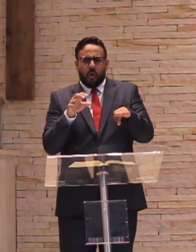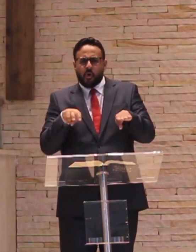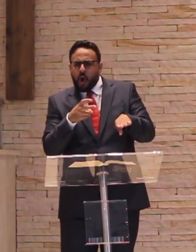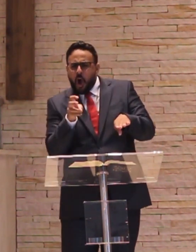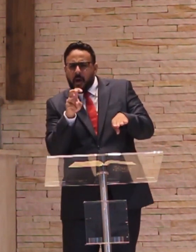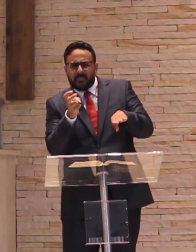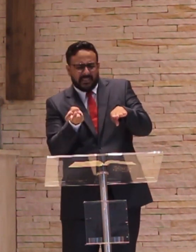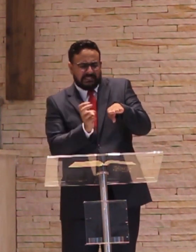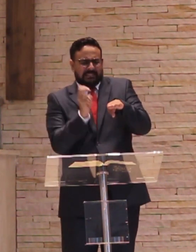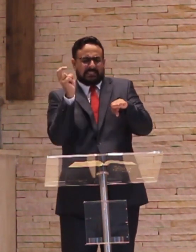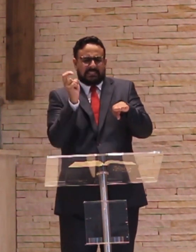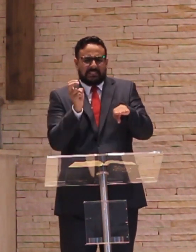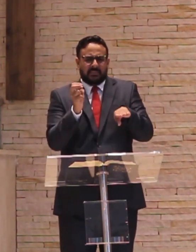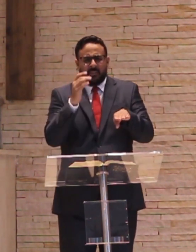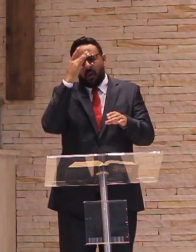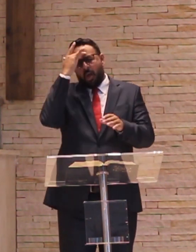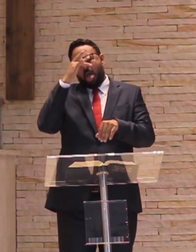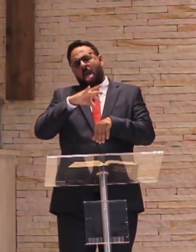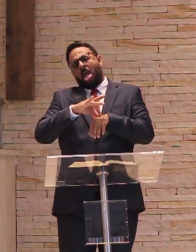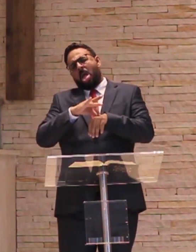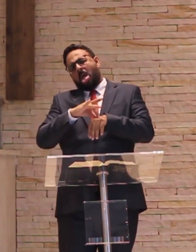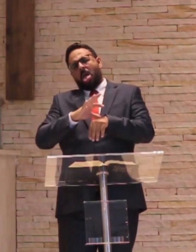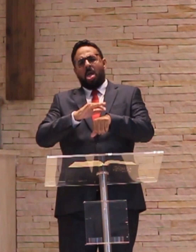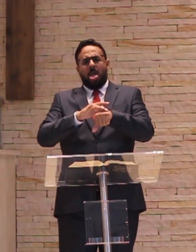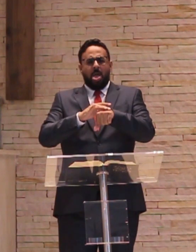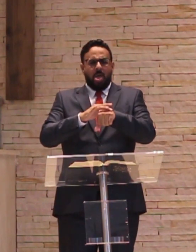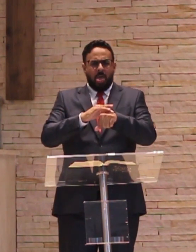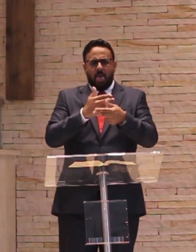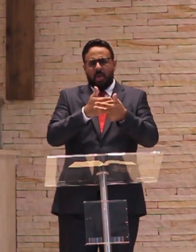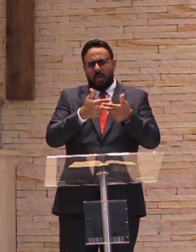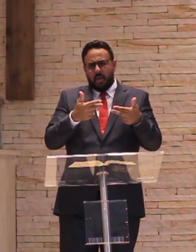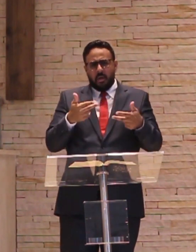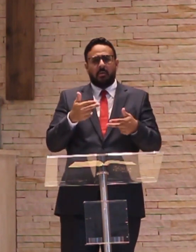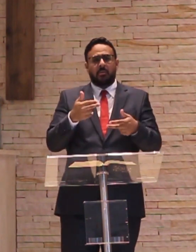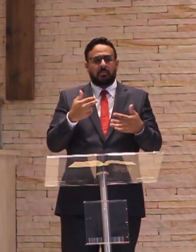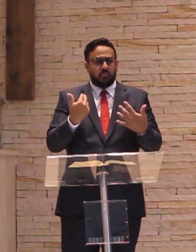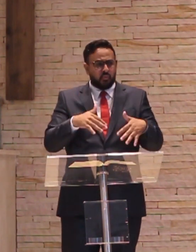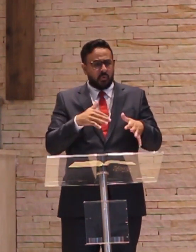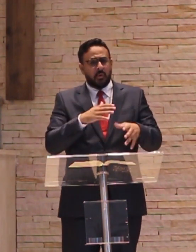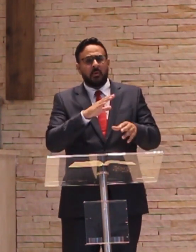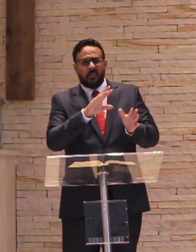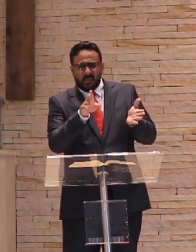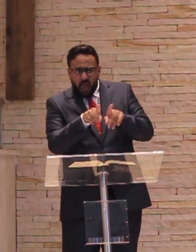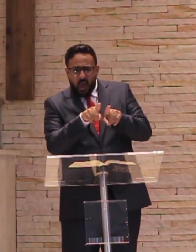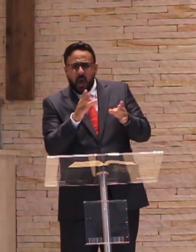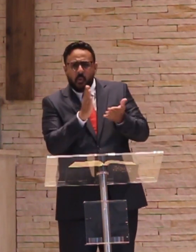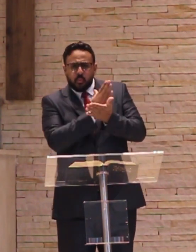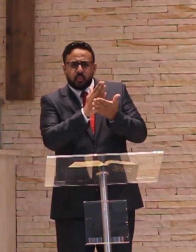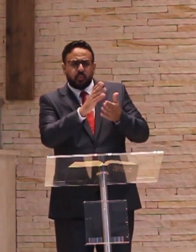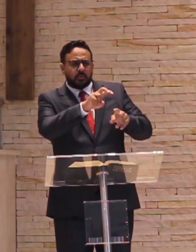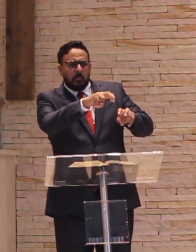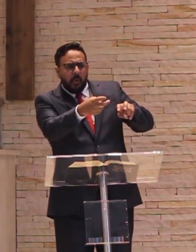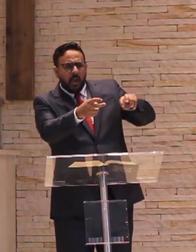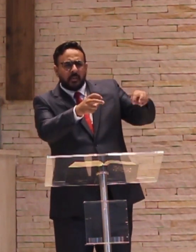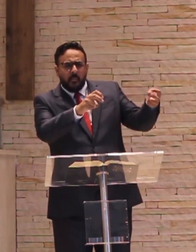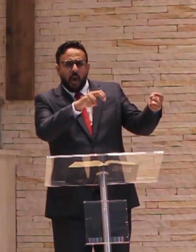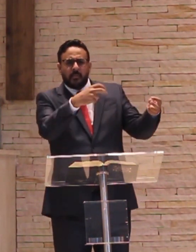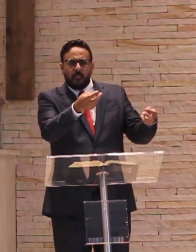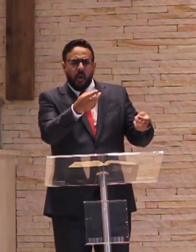de serpentes ali no meio do povo, na região onde eles estavam. Muitos ficavam doentes, acamados, e muitas